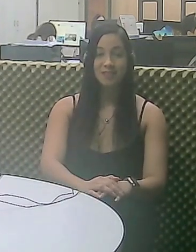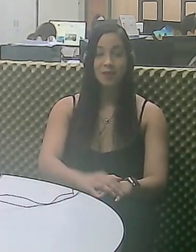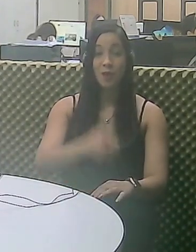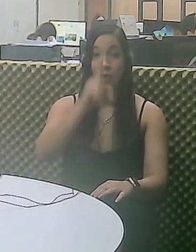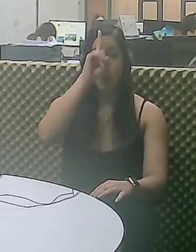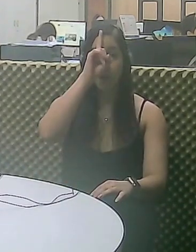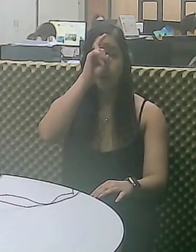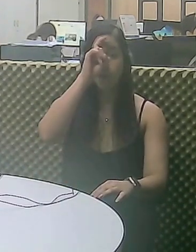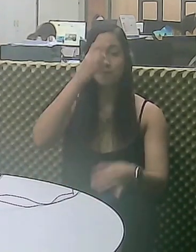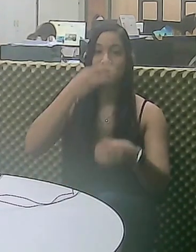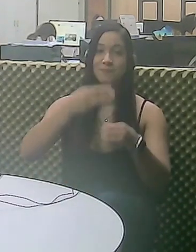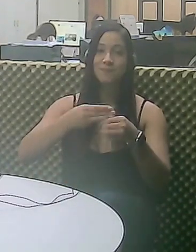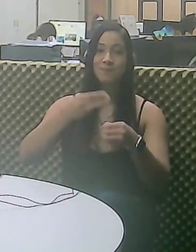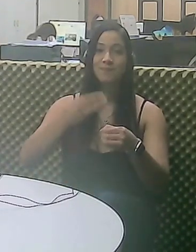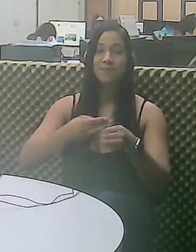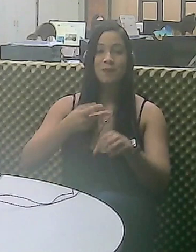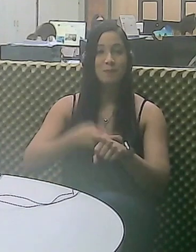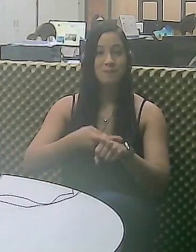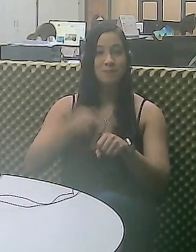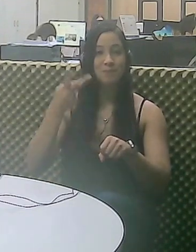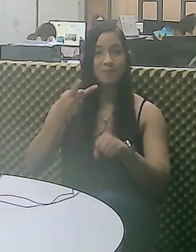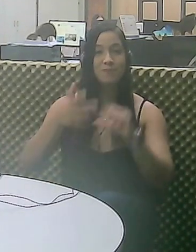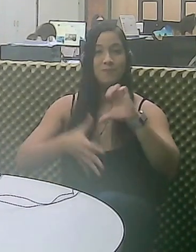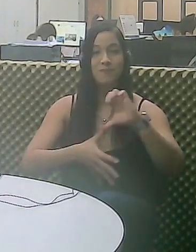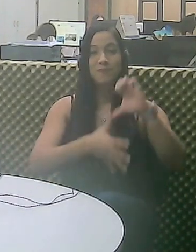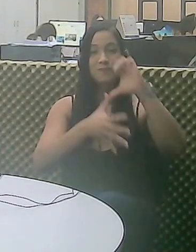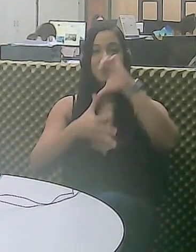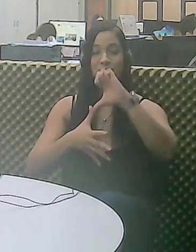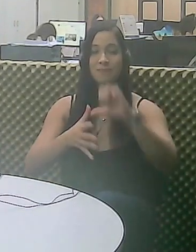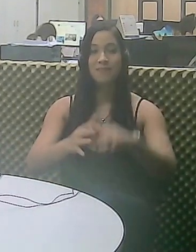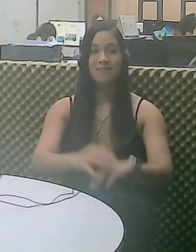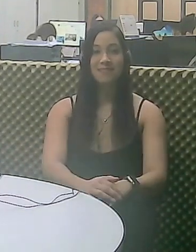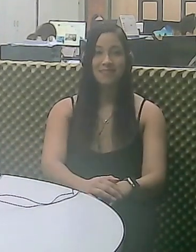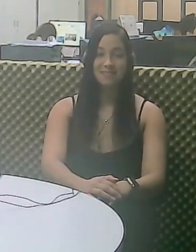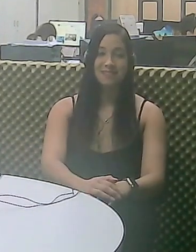Hospital Municipal recebe premiação latino-americana.